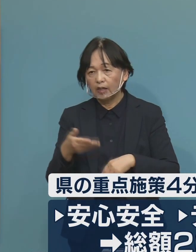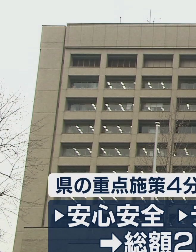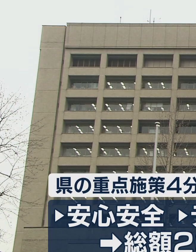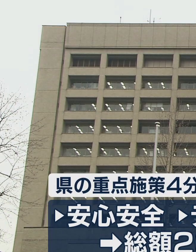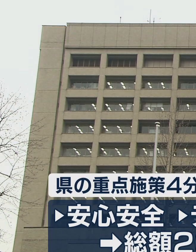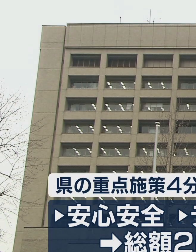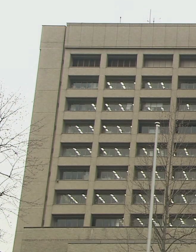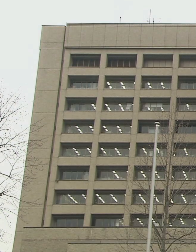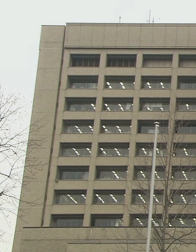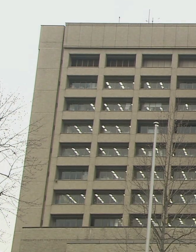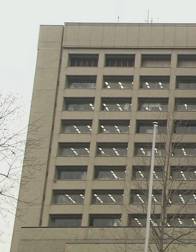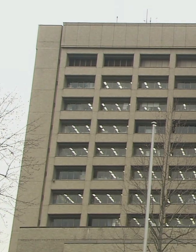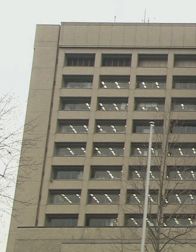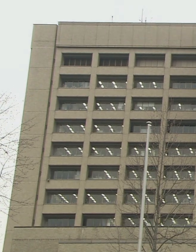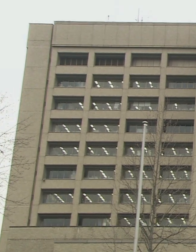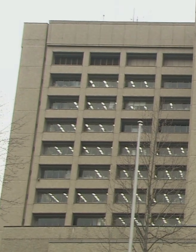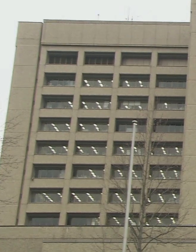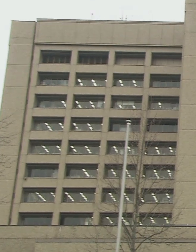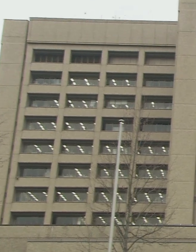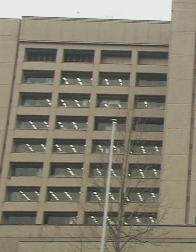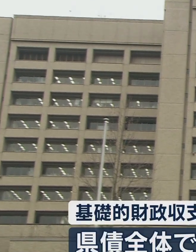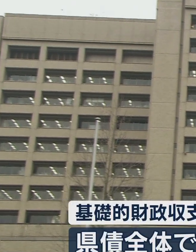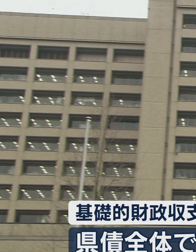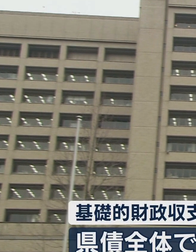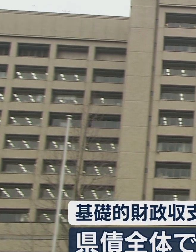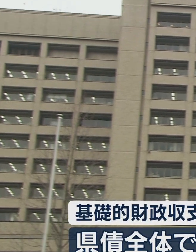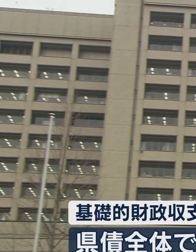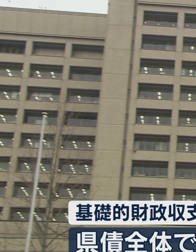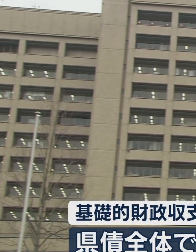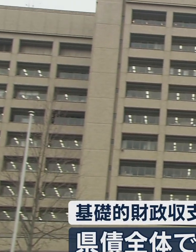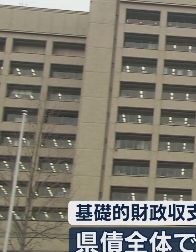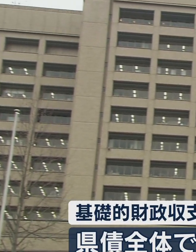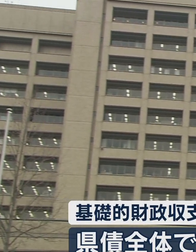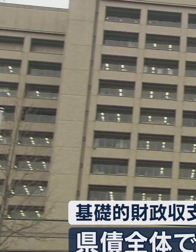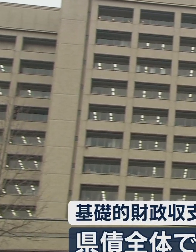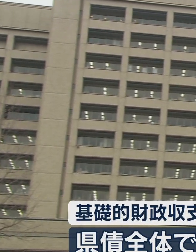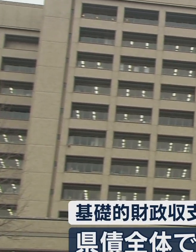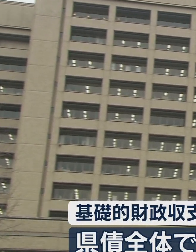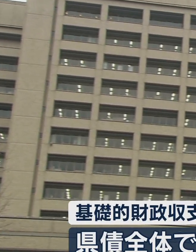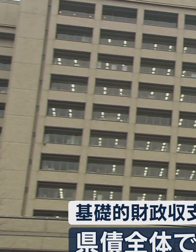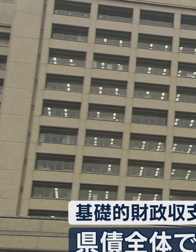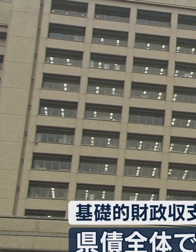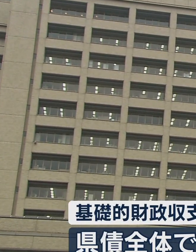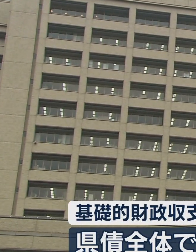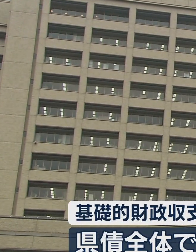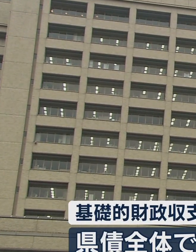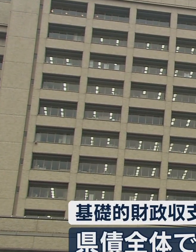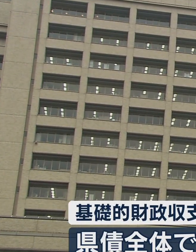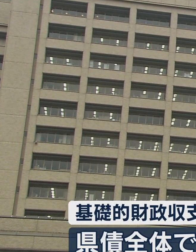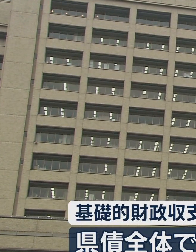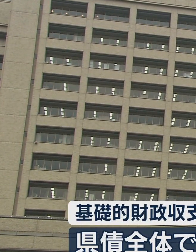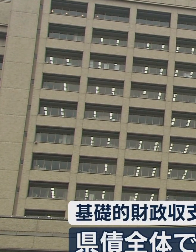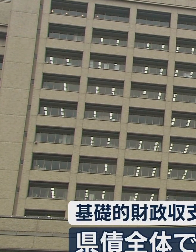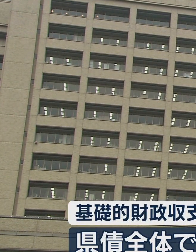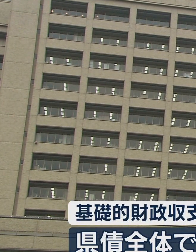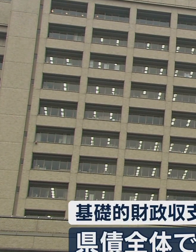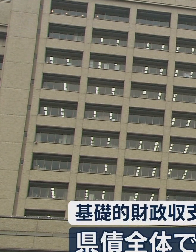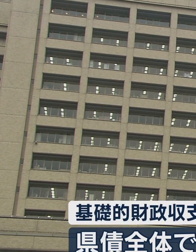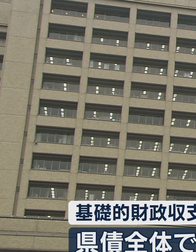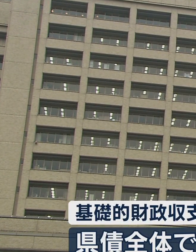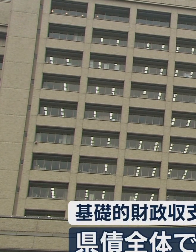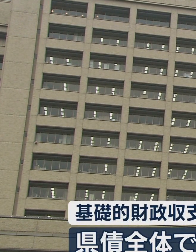創設する方針です借金の返済額から新たな借金の額を引いた数字いわゆる